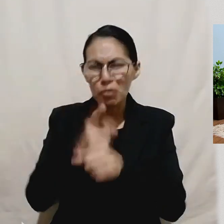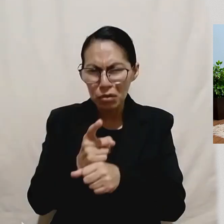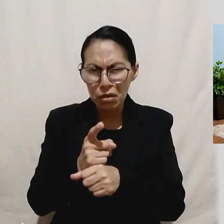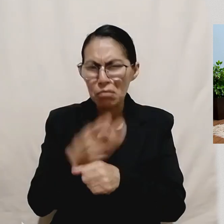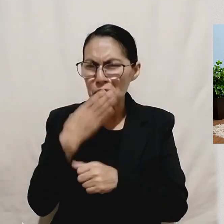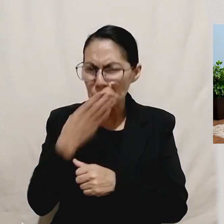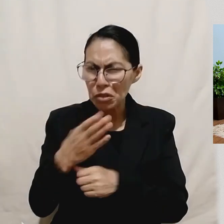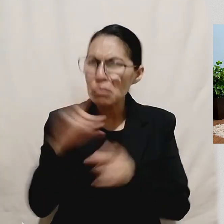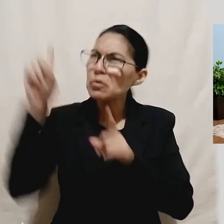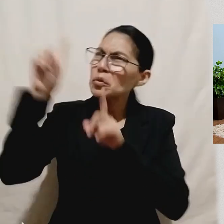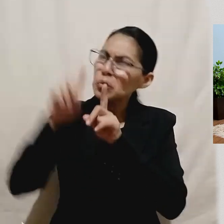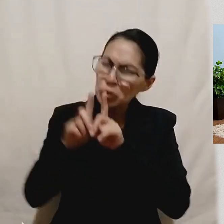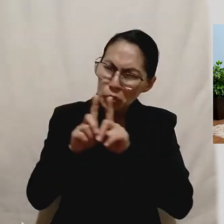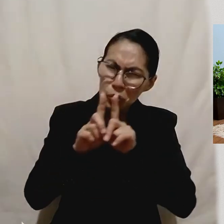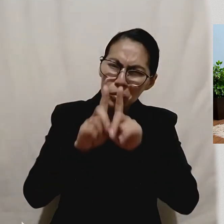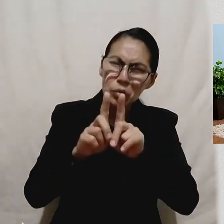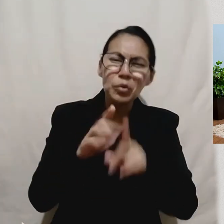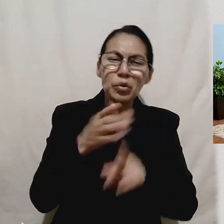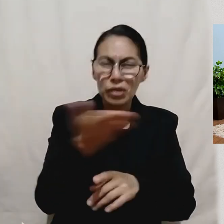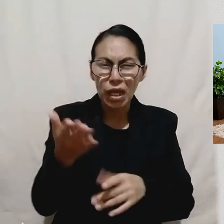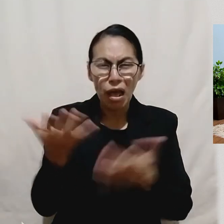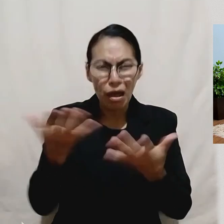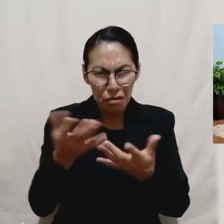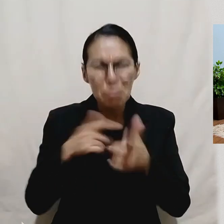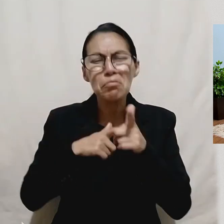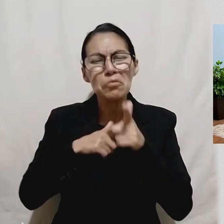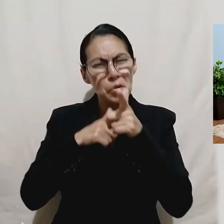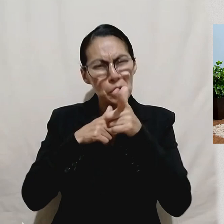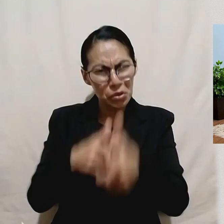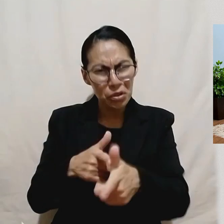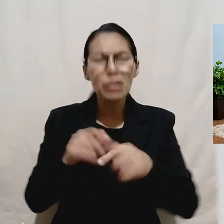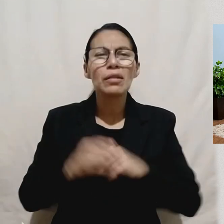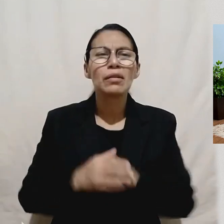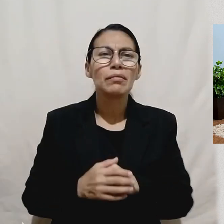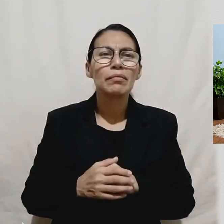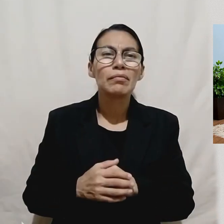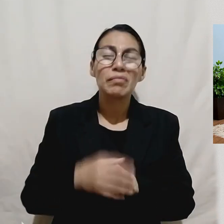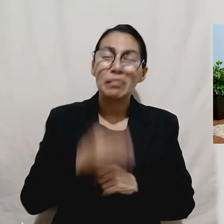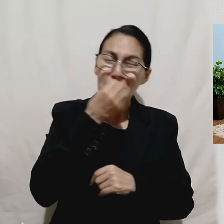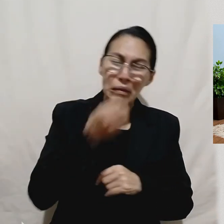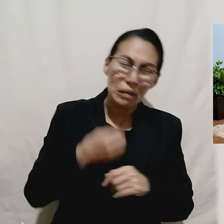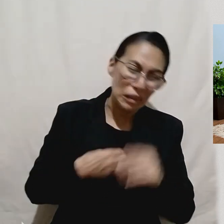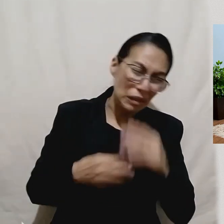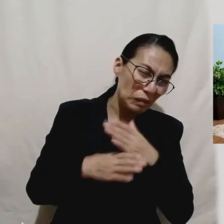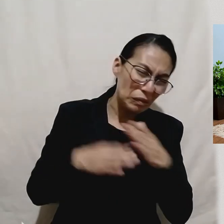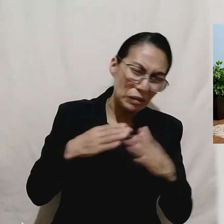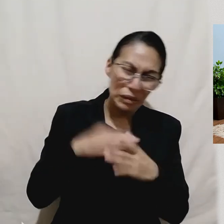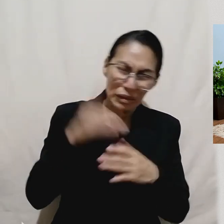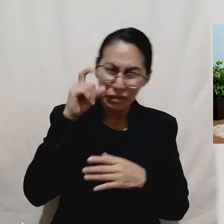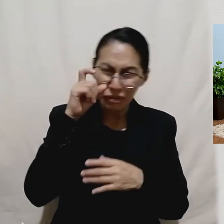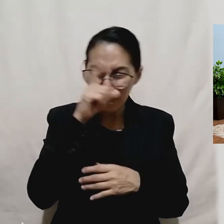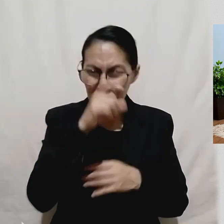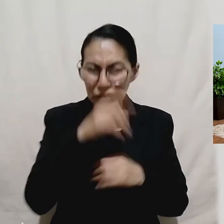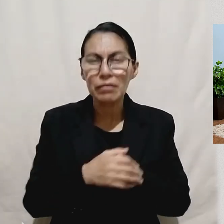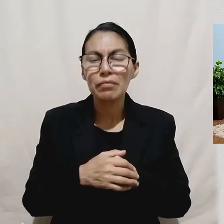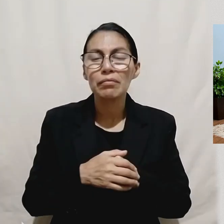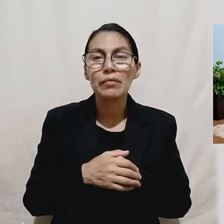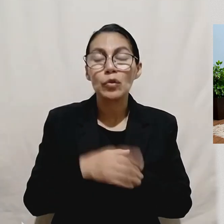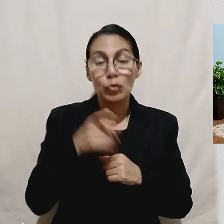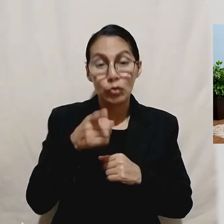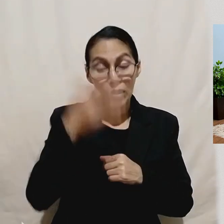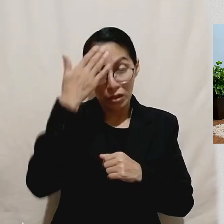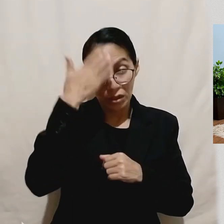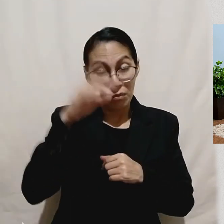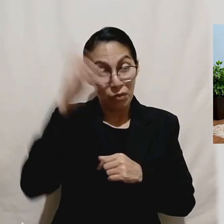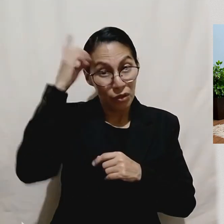voluntad de Dios están trabajando de cerca con Dios lo que están haciendo síganlo haciendo aunque las cosas se pongan difíciles no que sepan